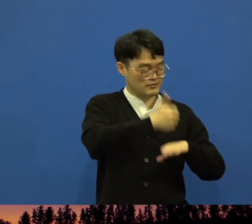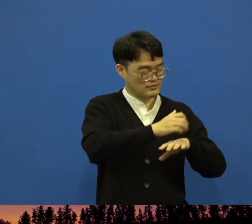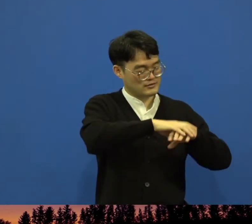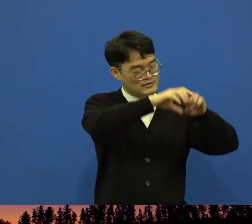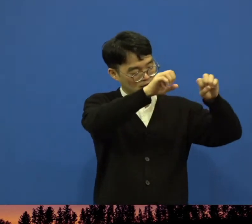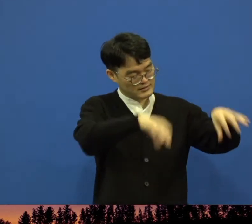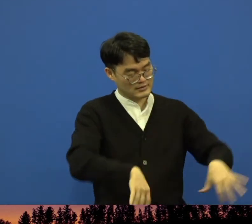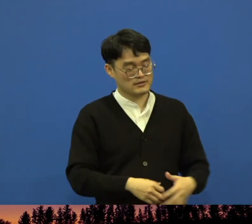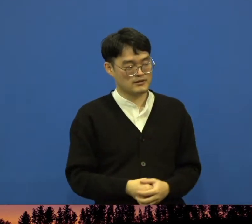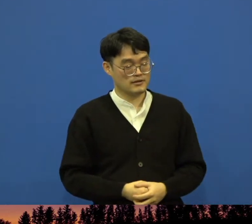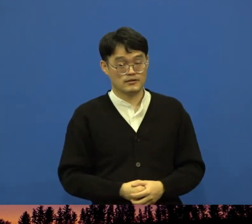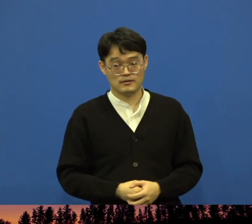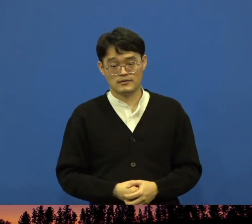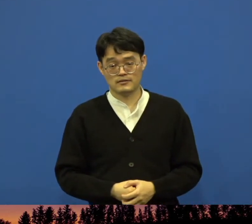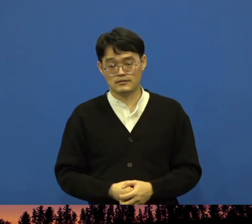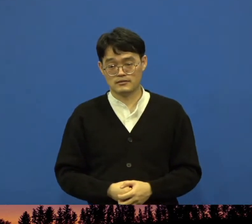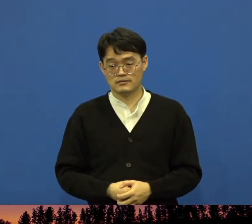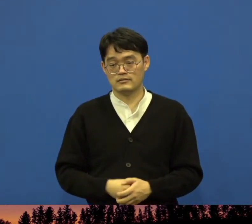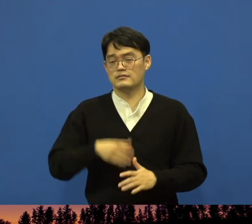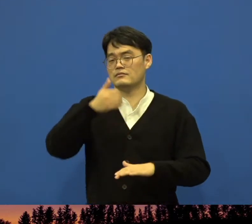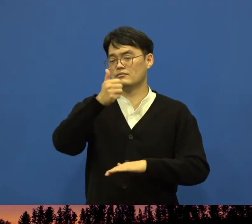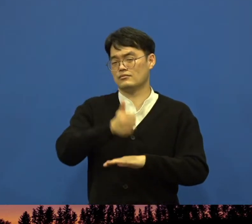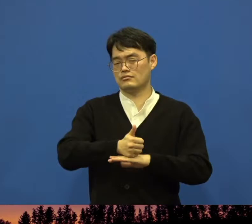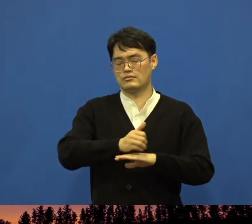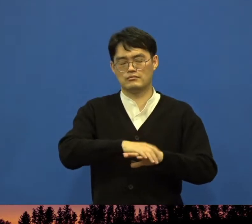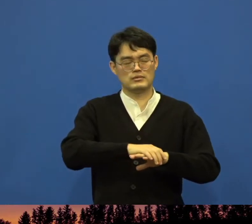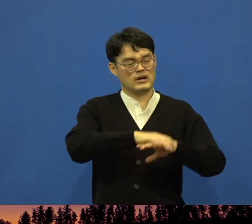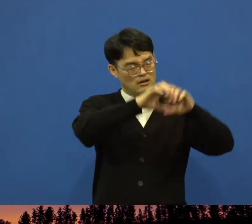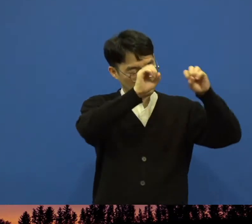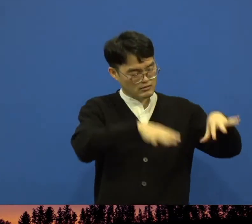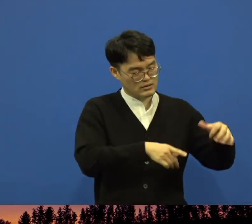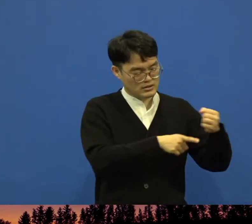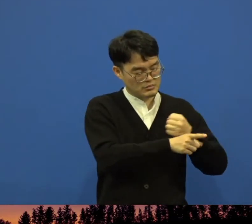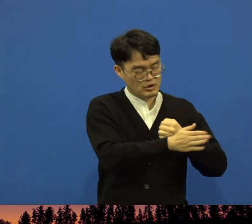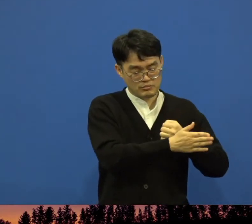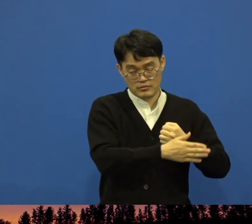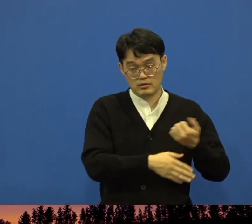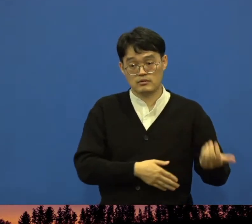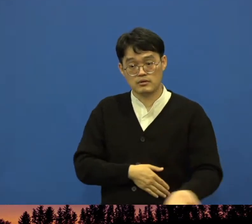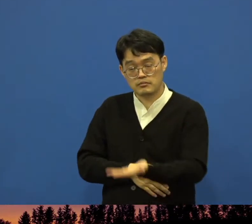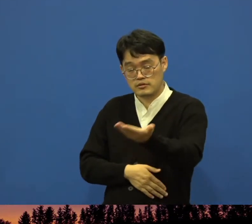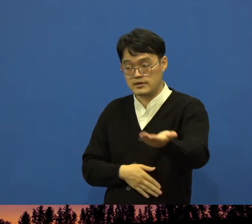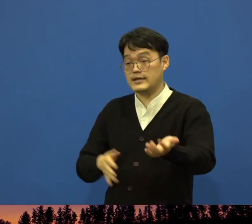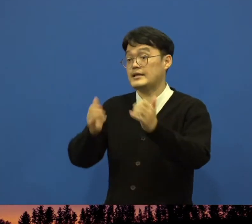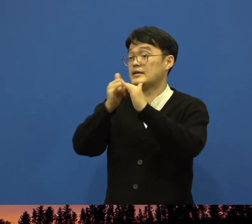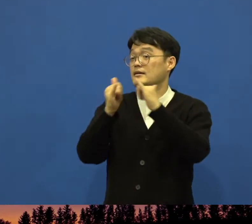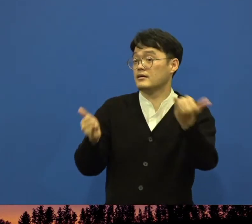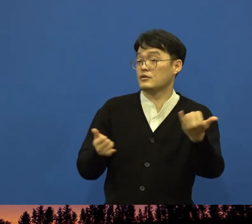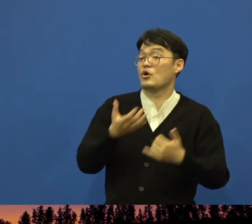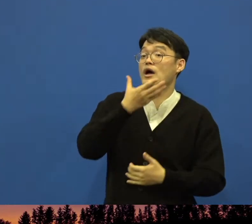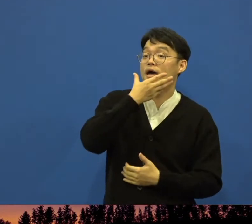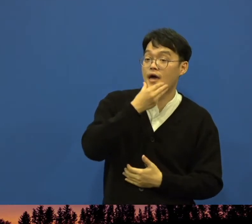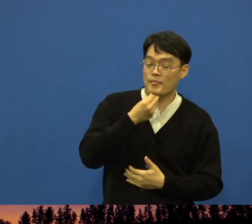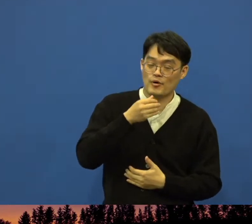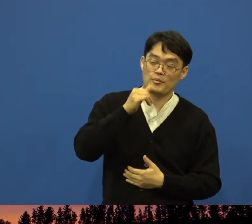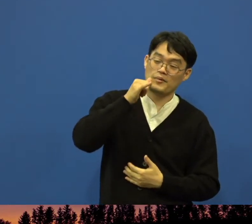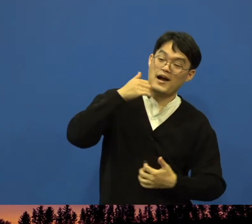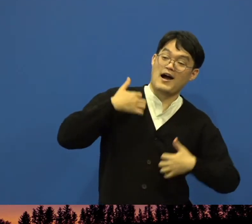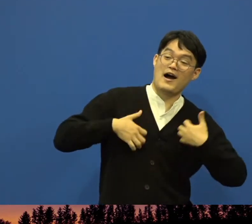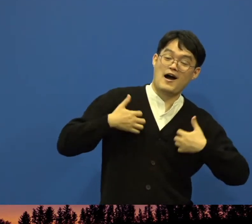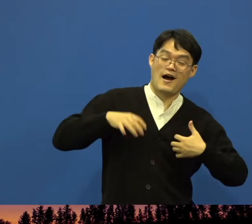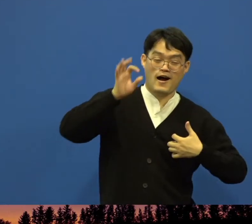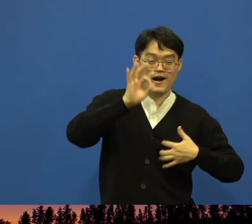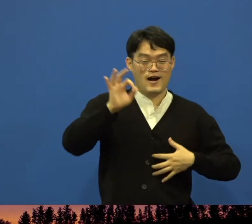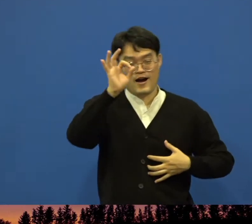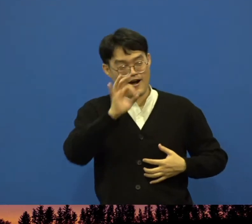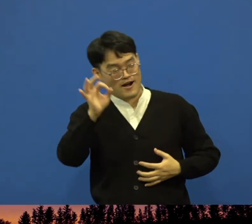알아보자. 근데 결국은 허무하다는 거죠. 여러분 인간은 행복을 찾아 나섭니다. 쾌락을 추구해요. 여러분